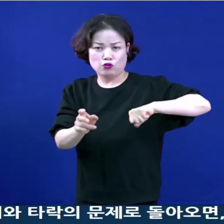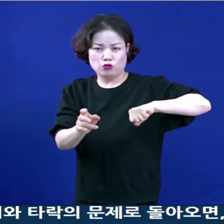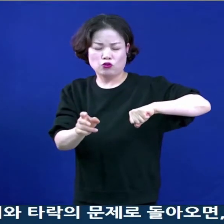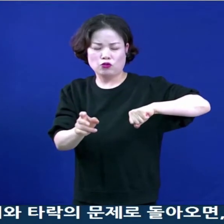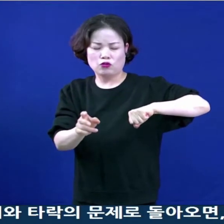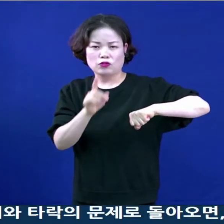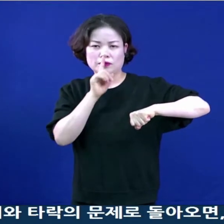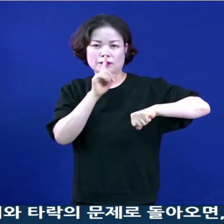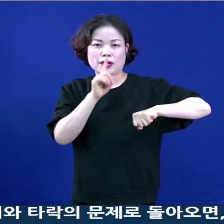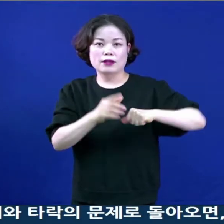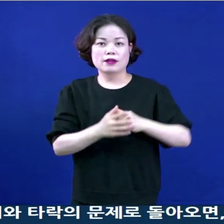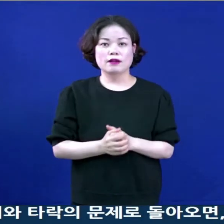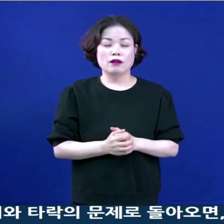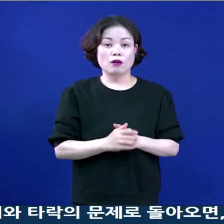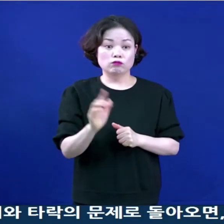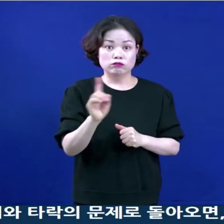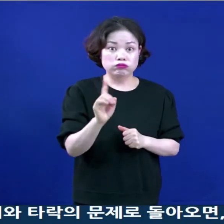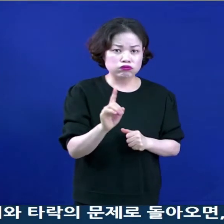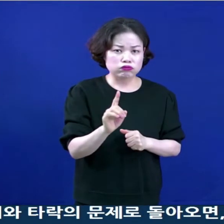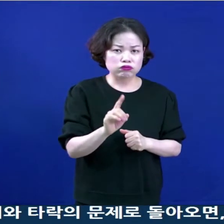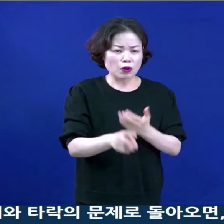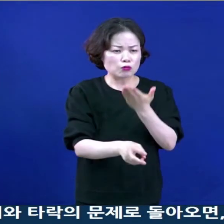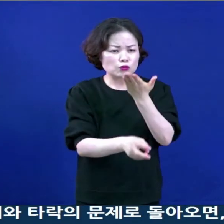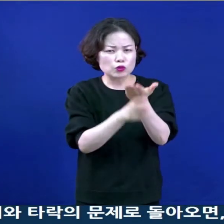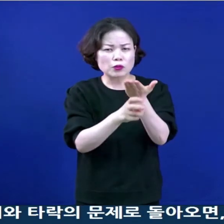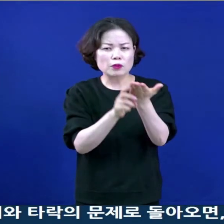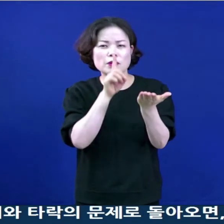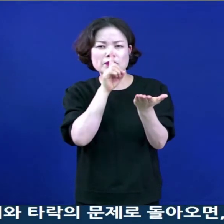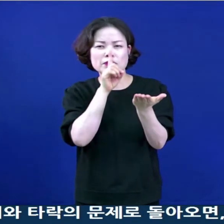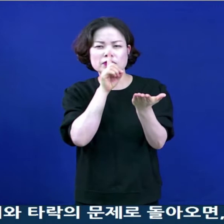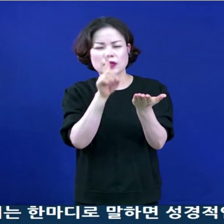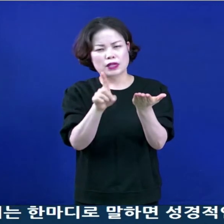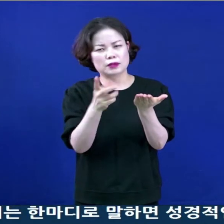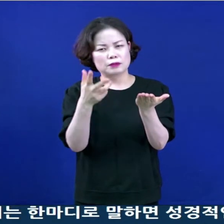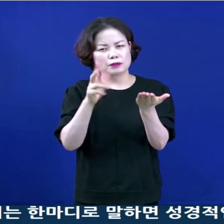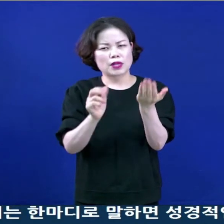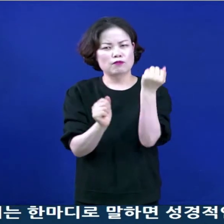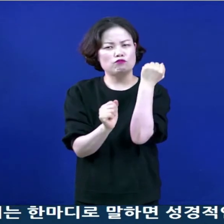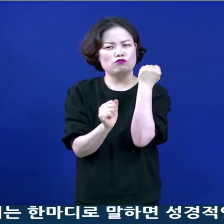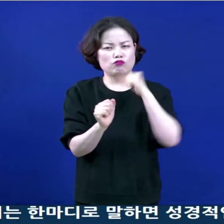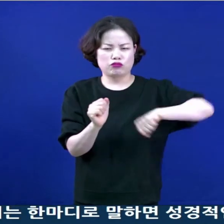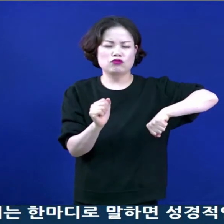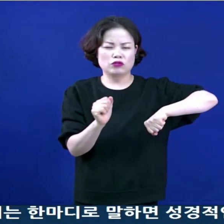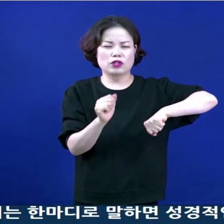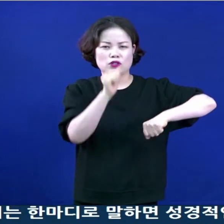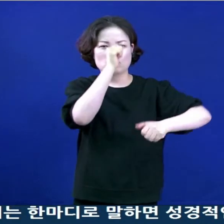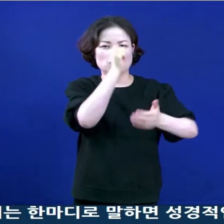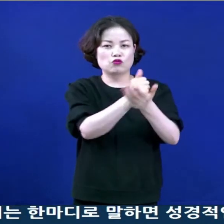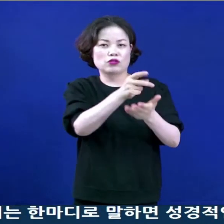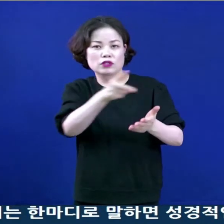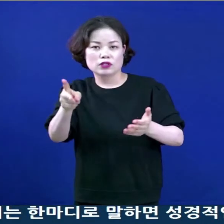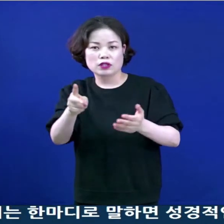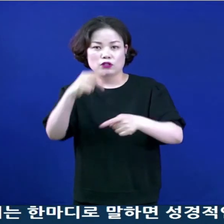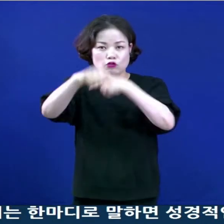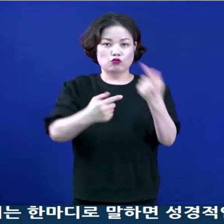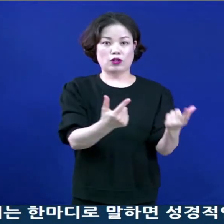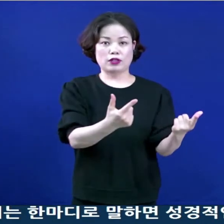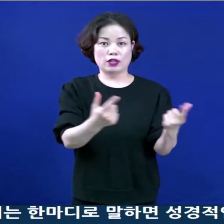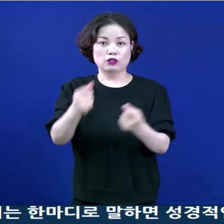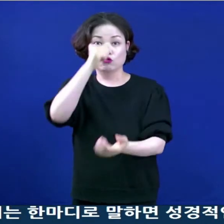보편적인 성경의 정의예요. 어떤 곳에서는 불법이라고도 얘기를 하는데 불순종이라고 정리하는 게 좋겠습니다. 따라하십시다.